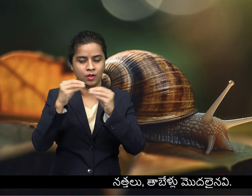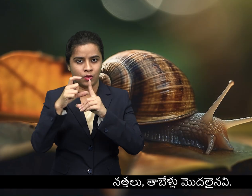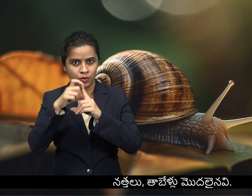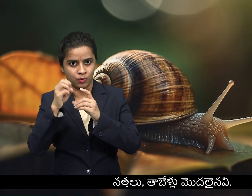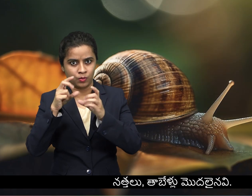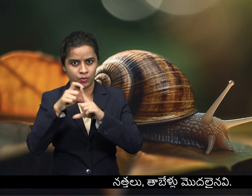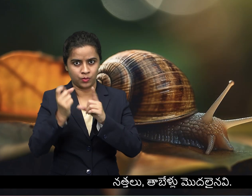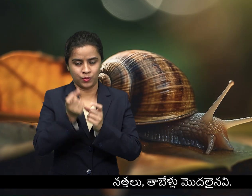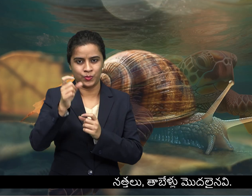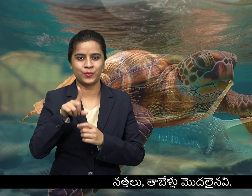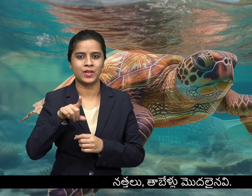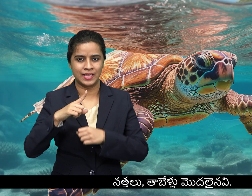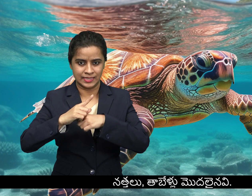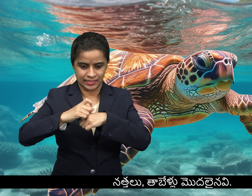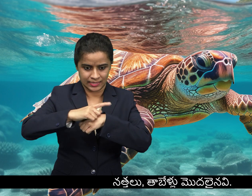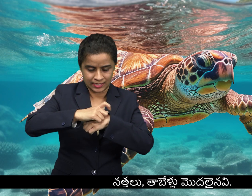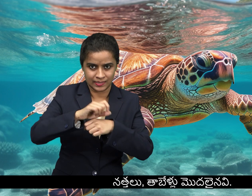నత్తలు, తాబేళ్లు మొదలైనవి.